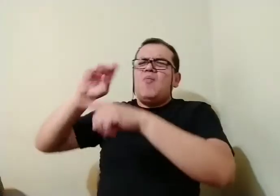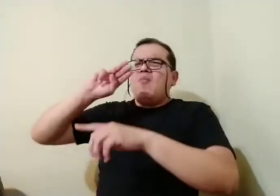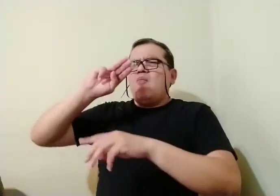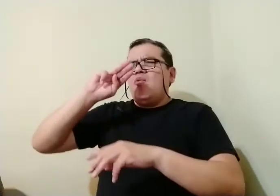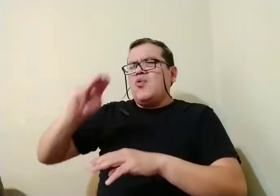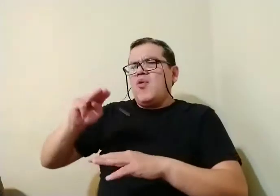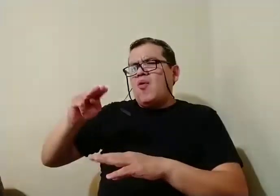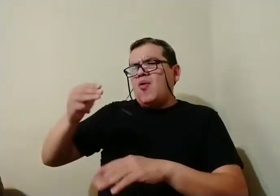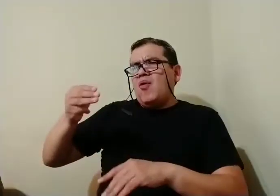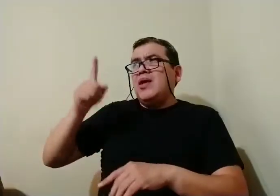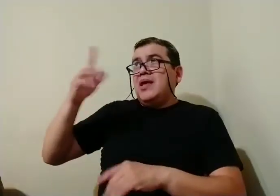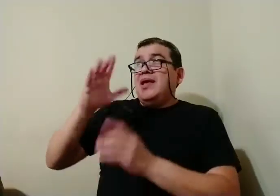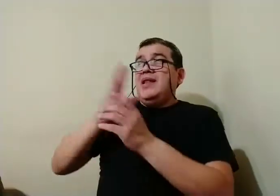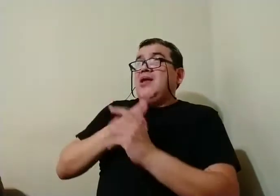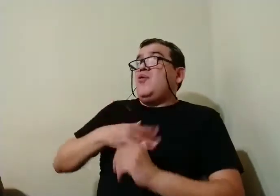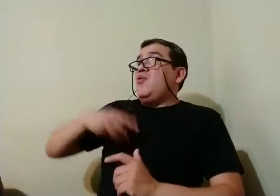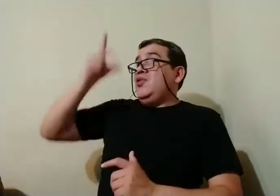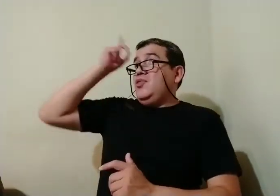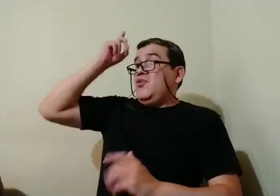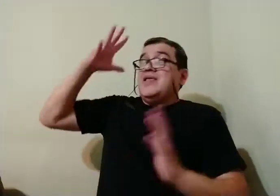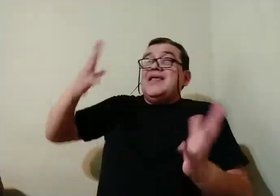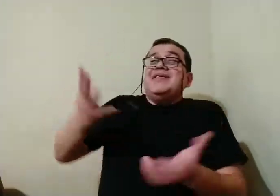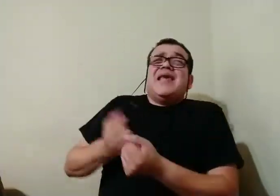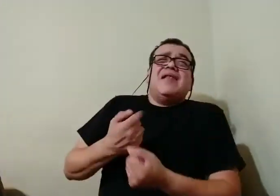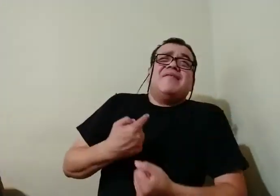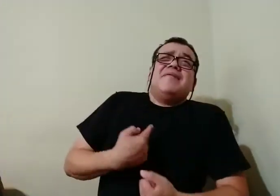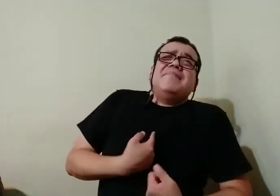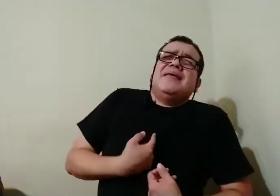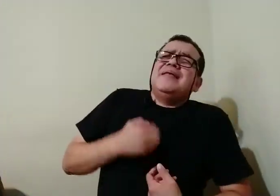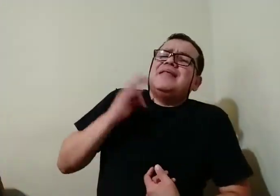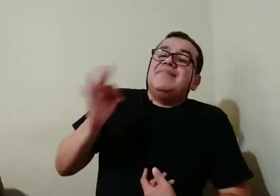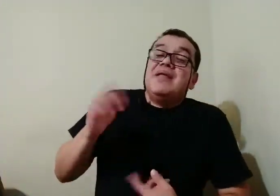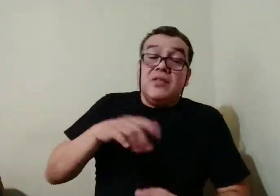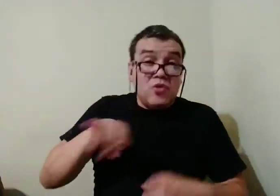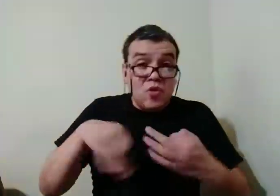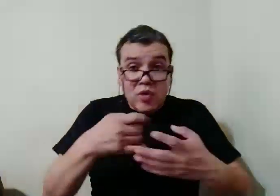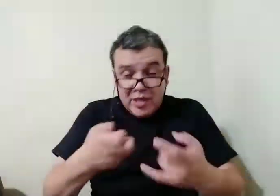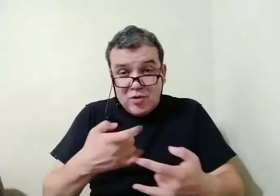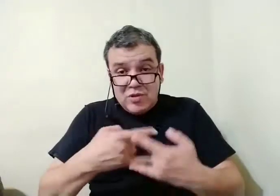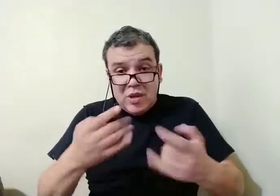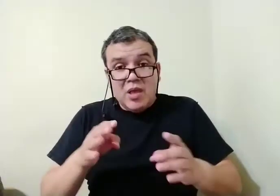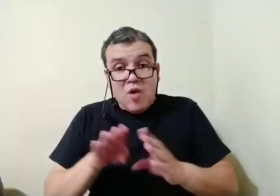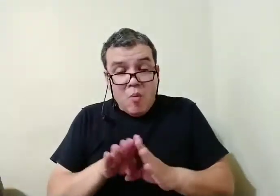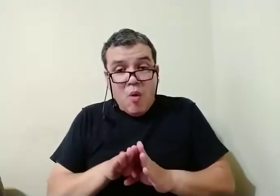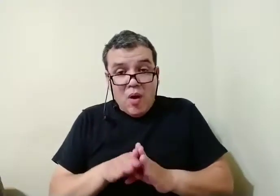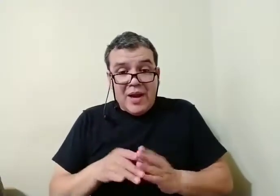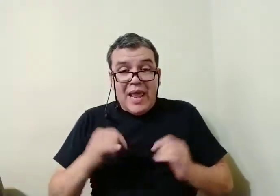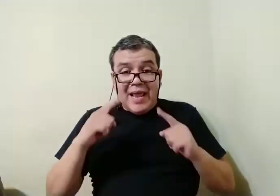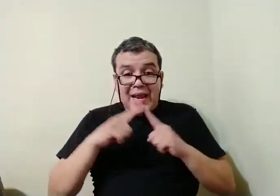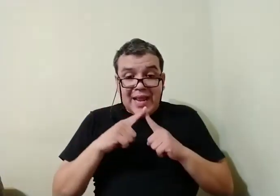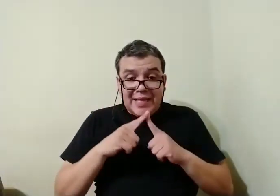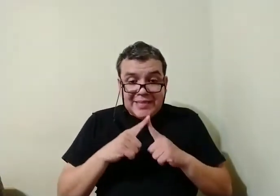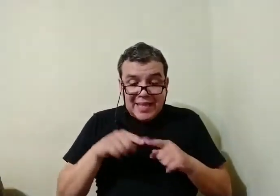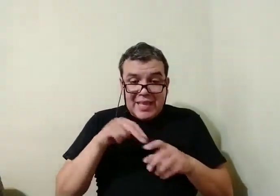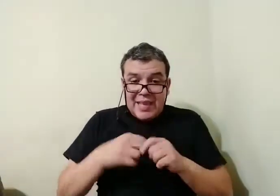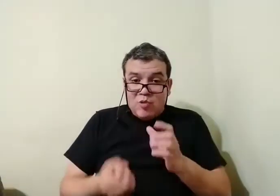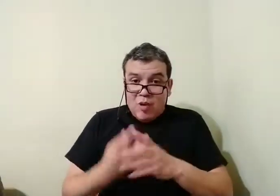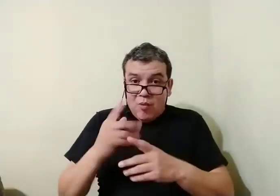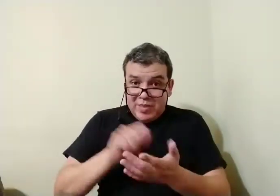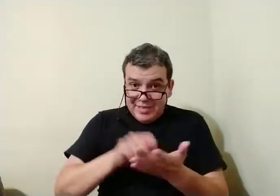Testamento. La iglesia creció rápidamente porque se crearon nuevas iglesias